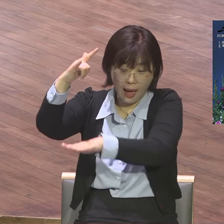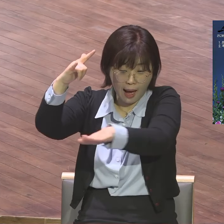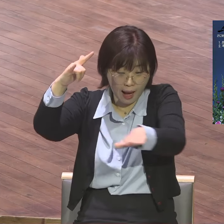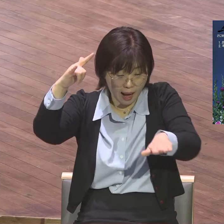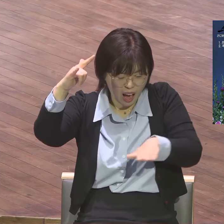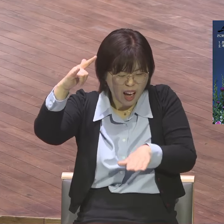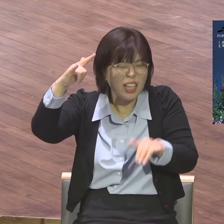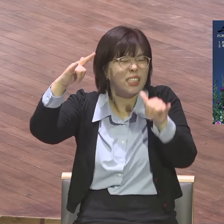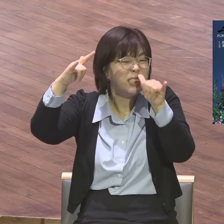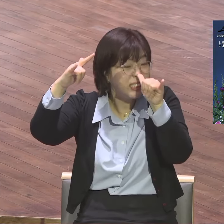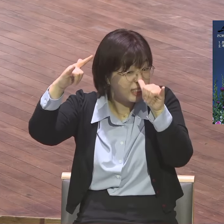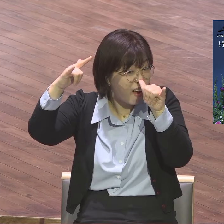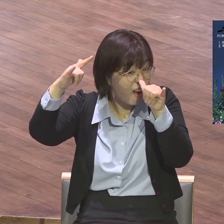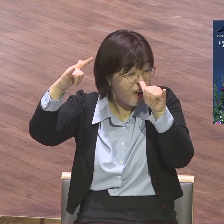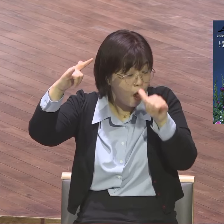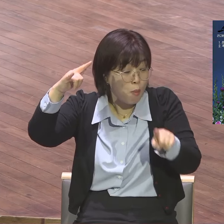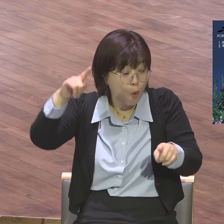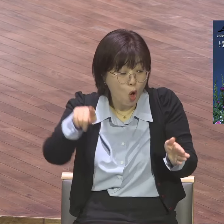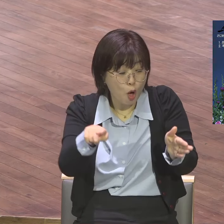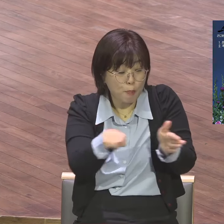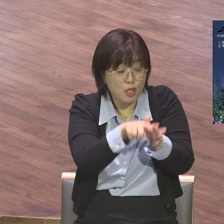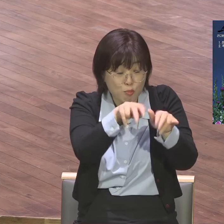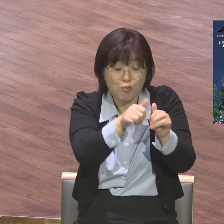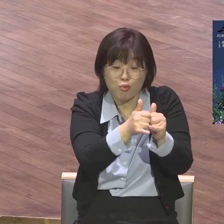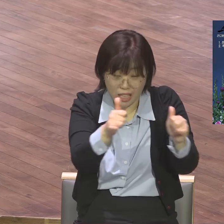해 아래가 있으면 해 위가 있다는 거지요.